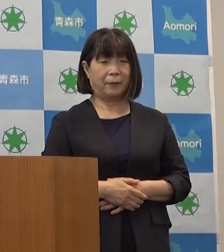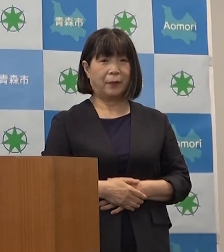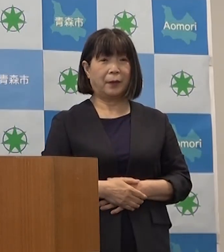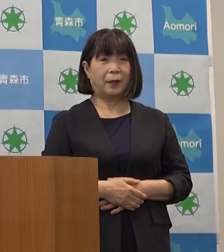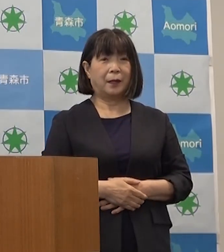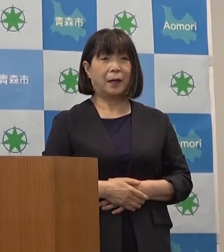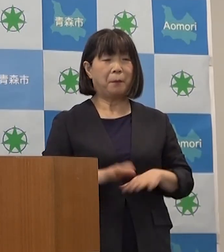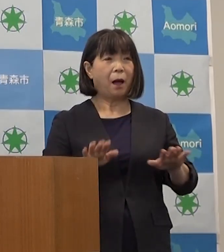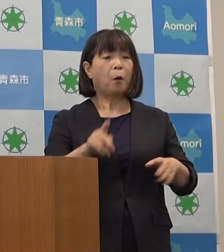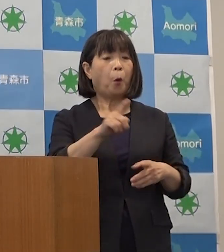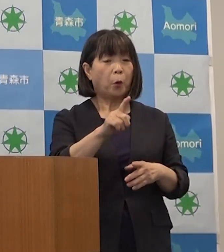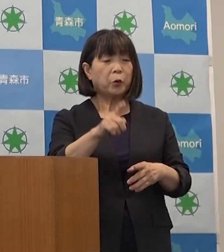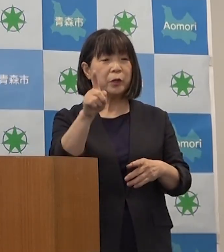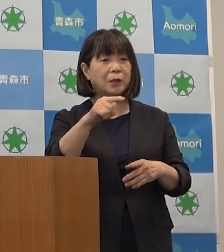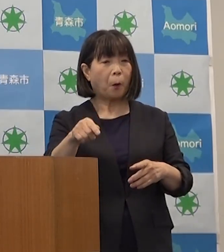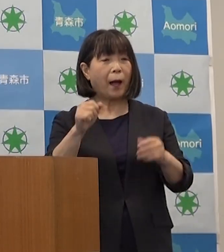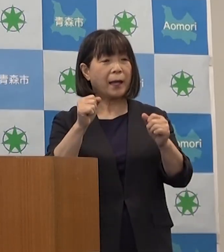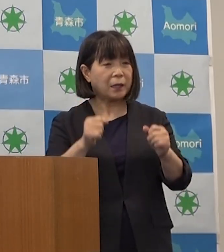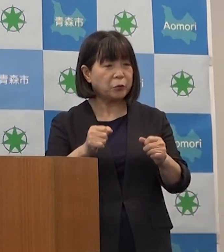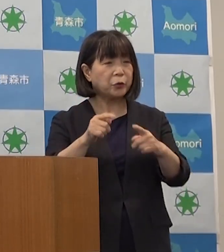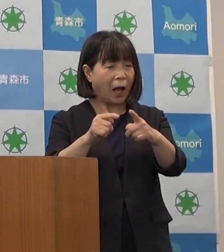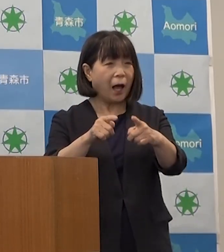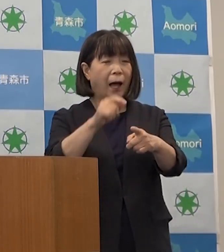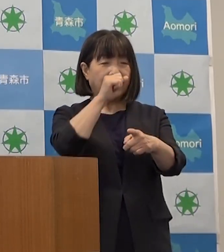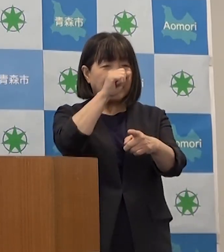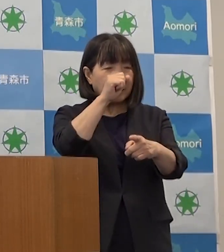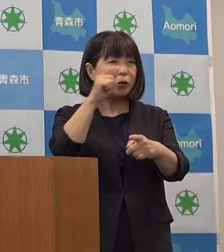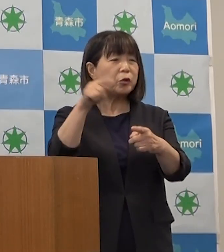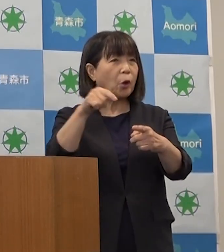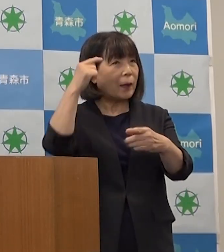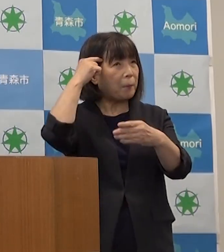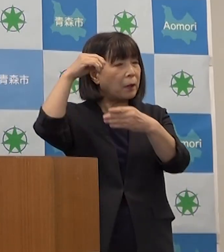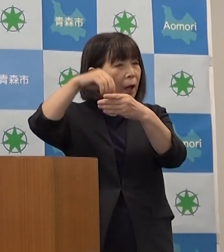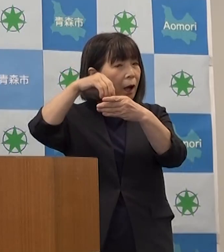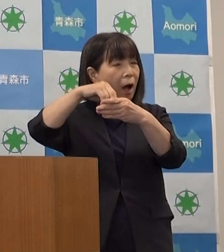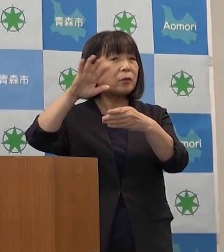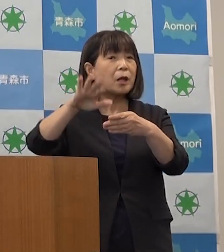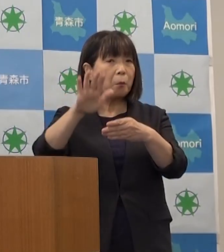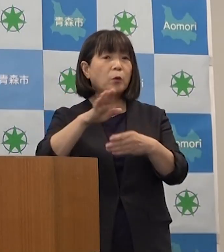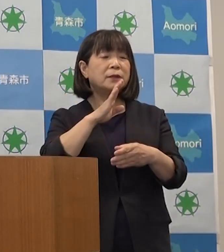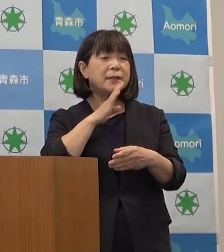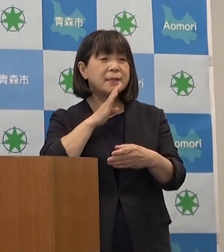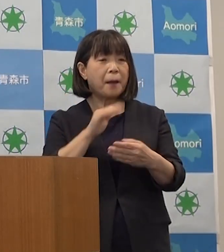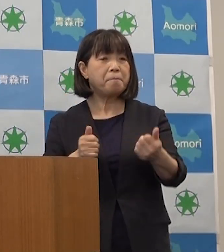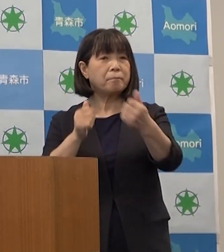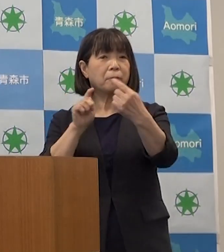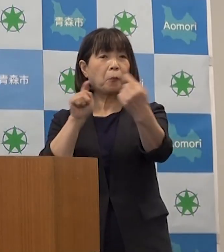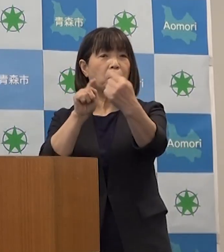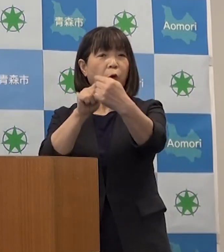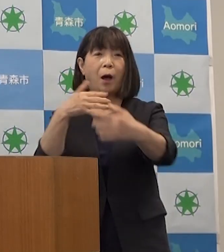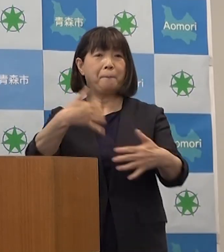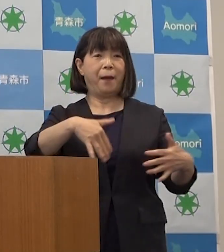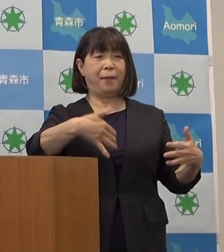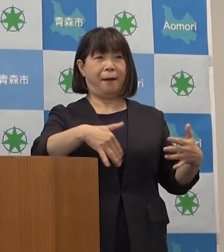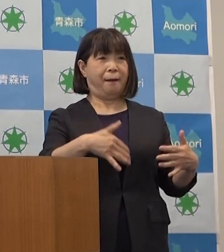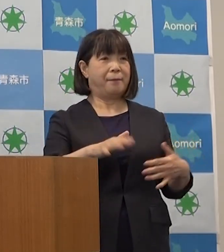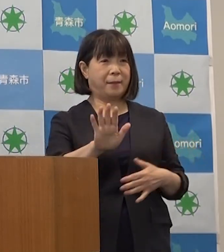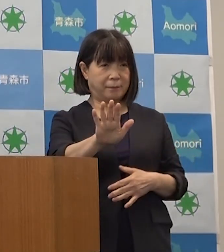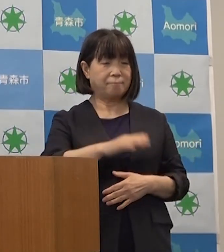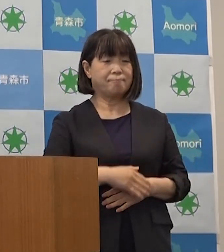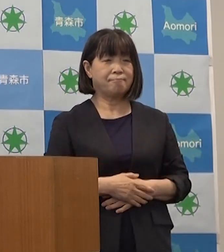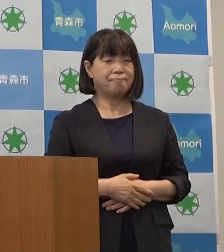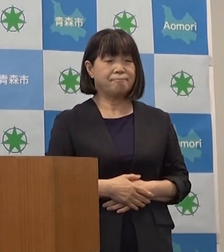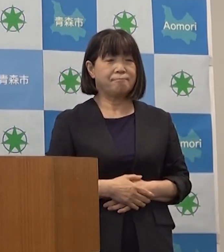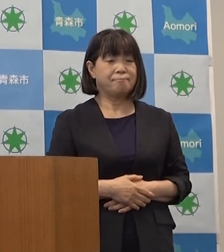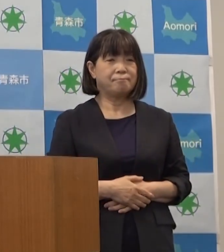もちろんこういう人がいいというのは私の頭の中にはありますけども、はい、具体的なアクションはこれからということになります。 あ、なるほど、わかりました